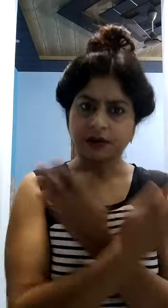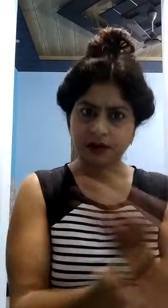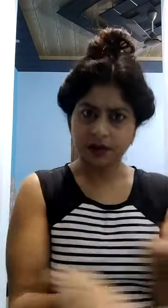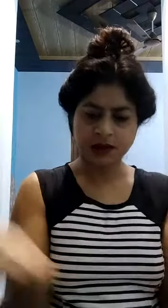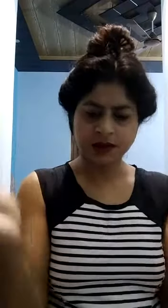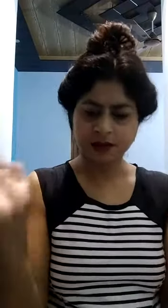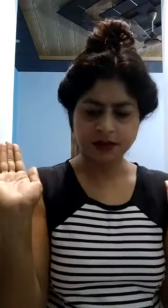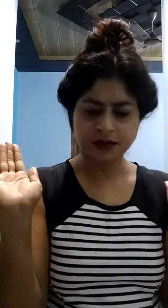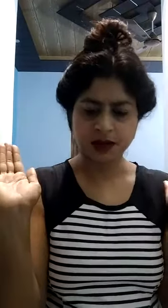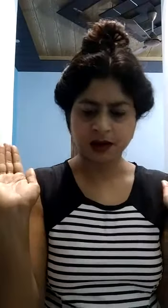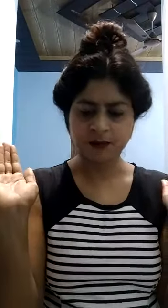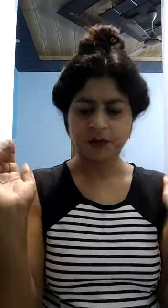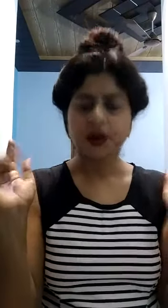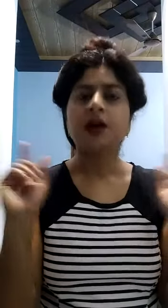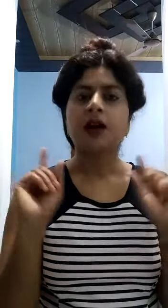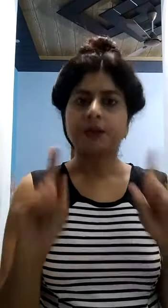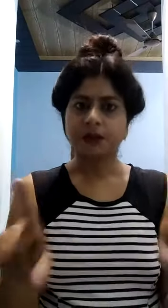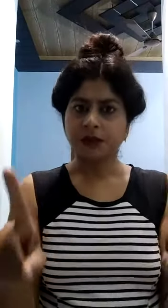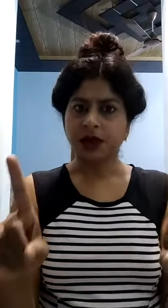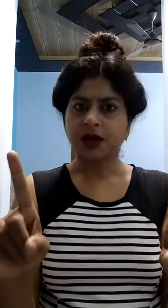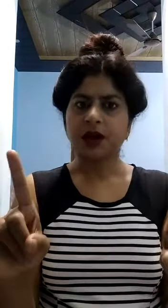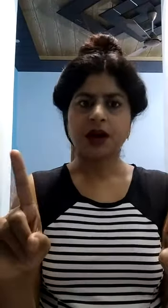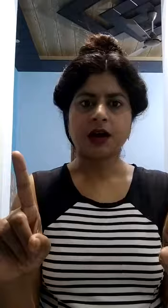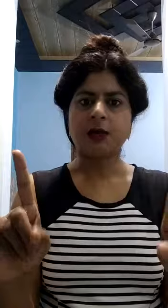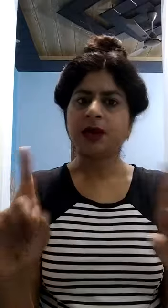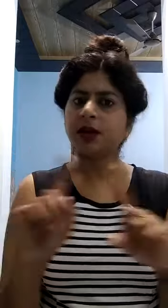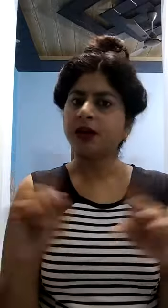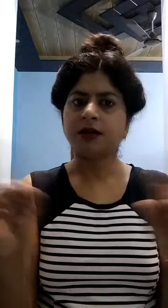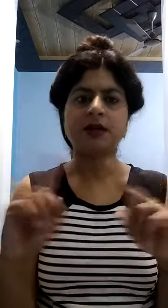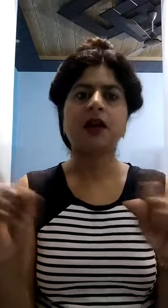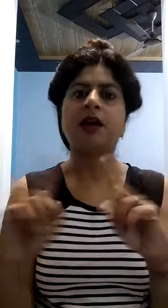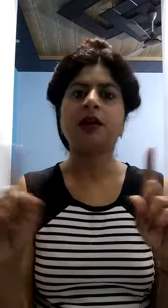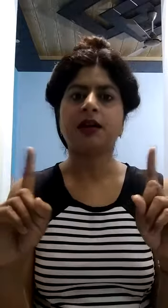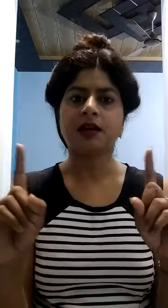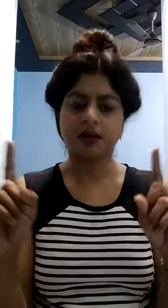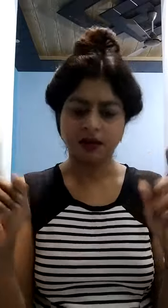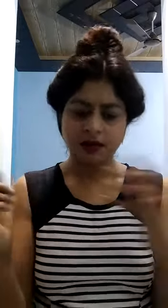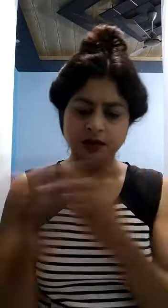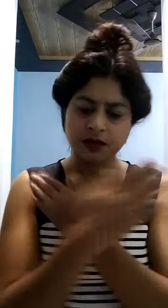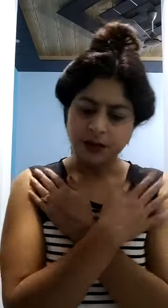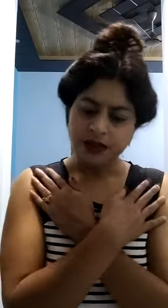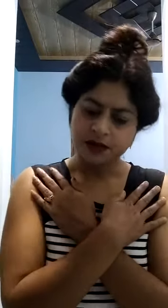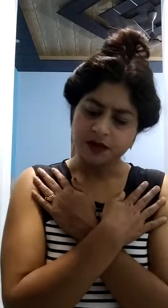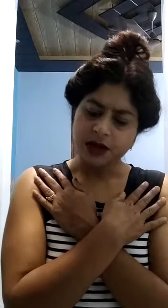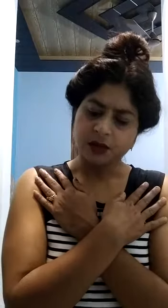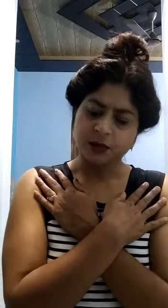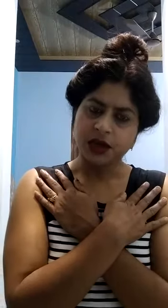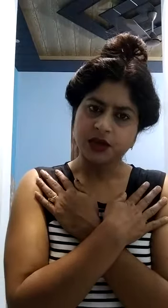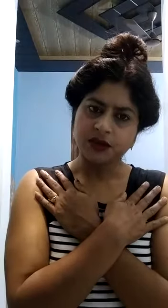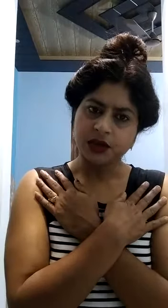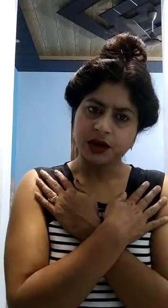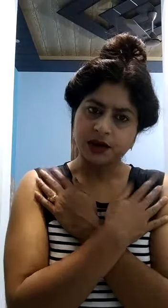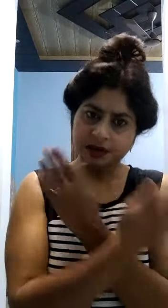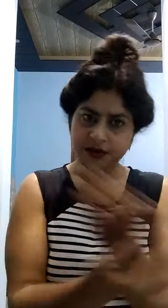तप तीरथ खाना पीना नहीं बस यूं ही पूछ लिया